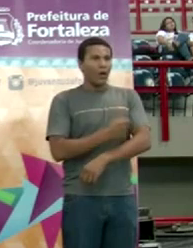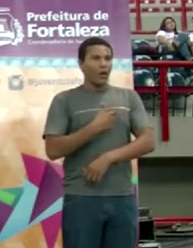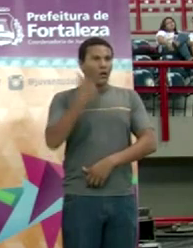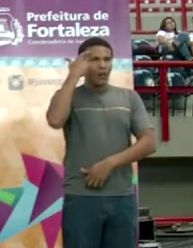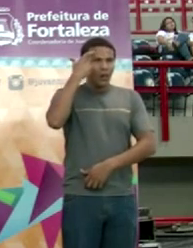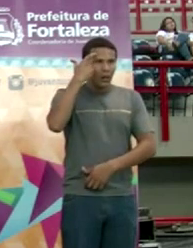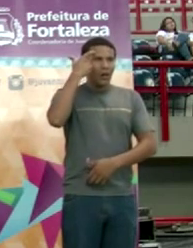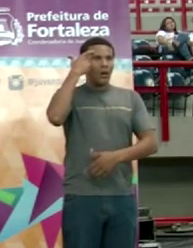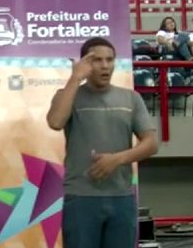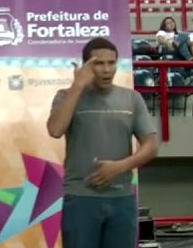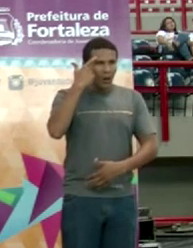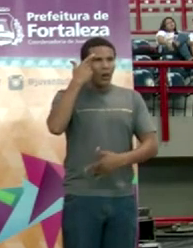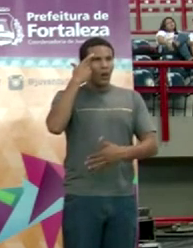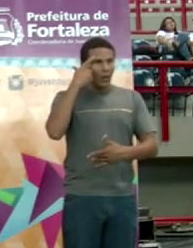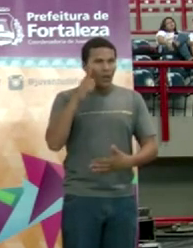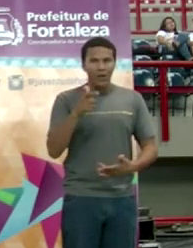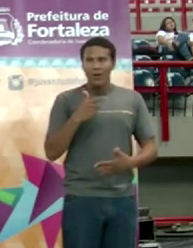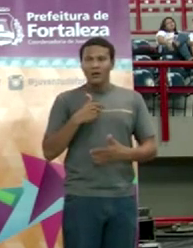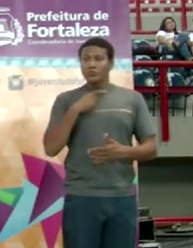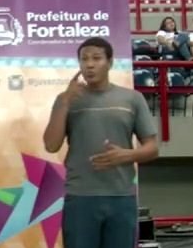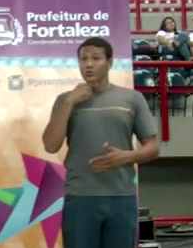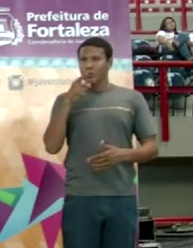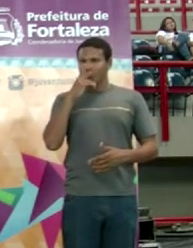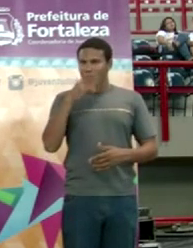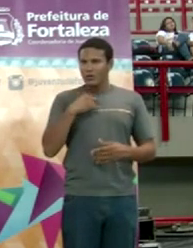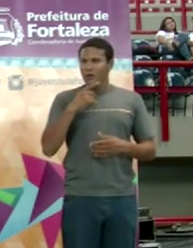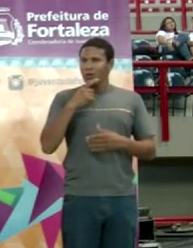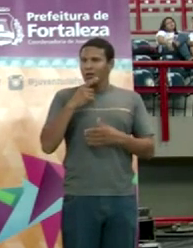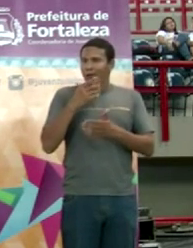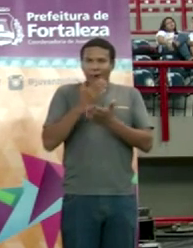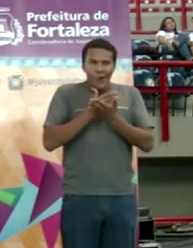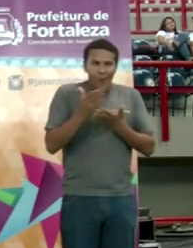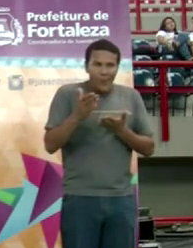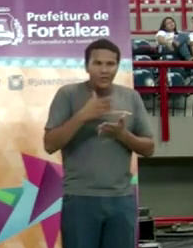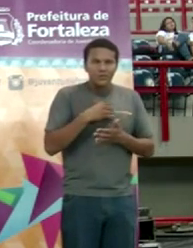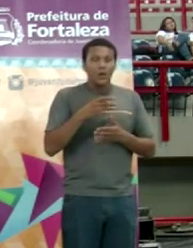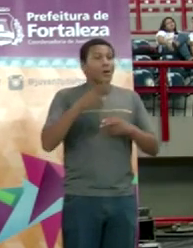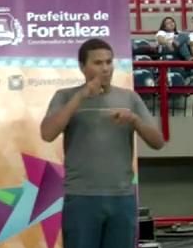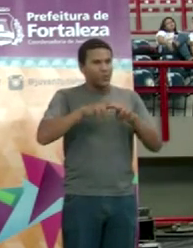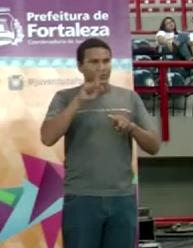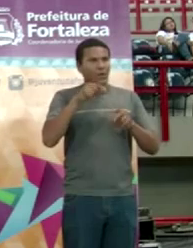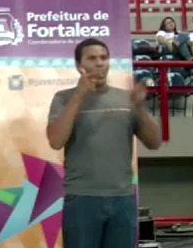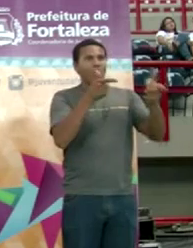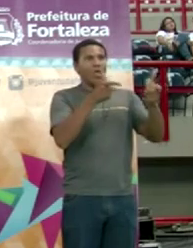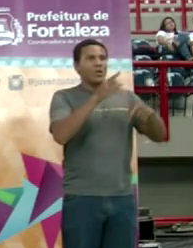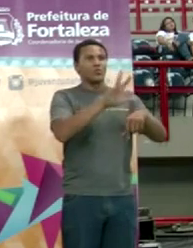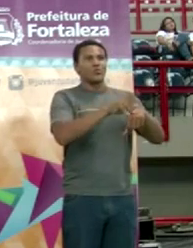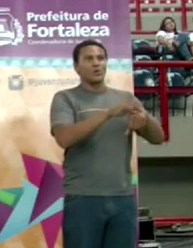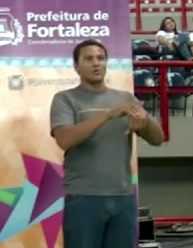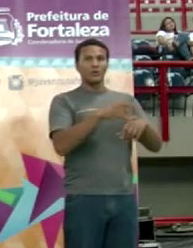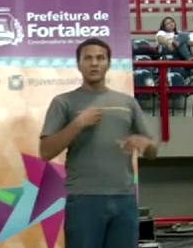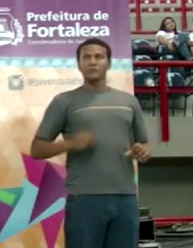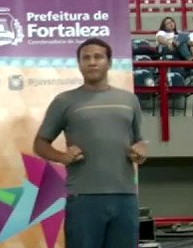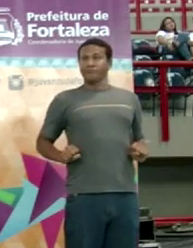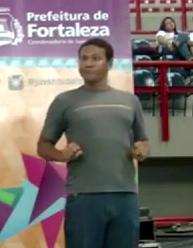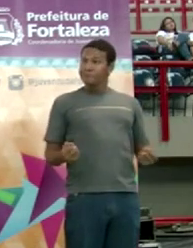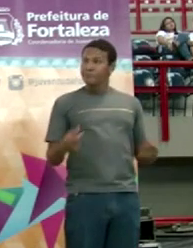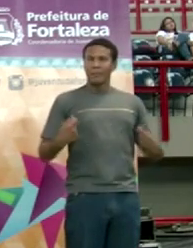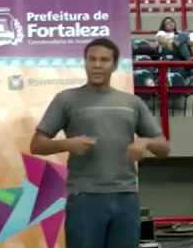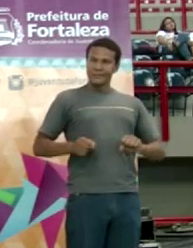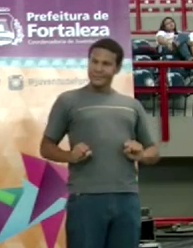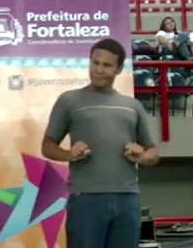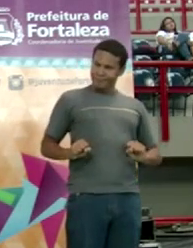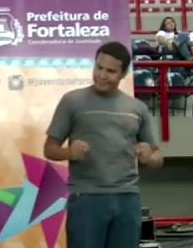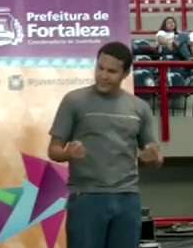necessita daquela substância. É por isso que tem que ser tratado como doença. Não é só força de vontade, não, tem